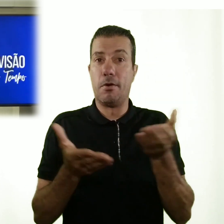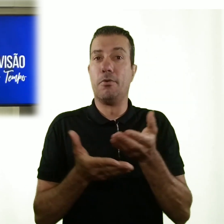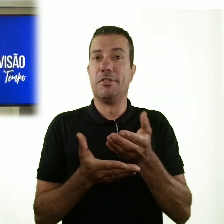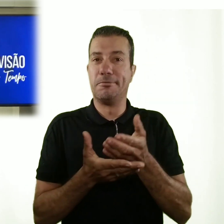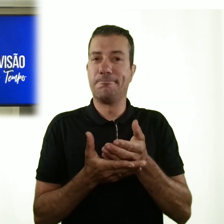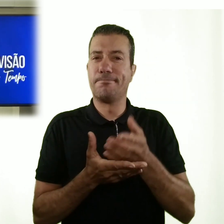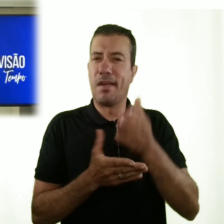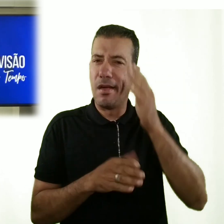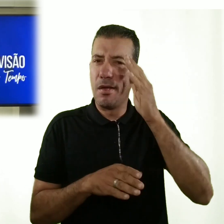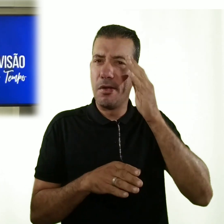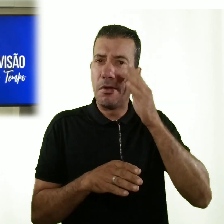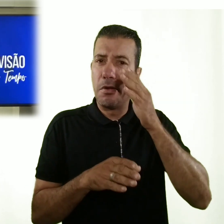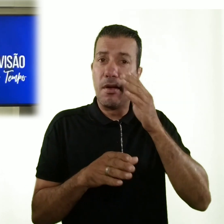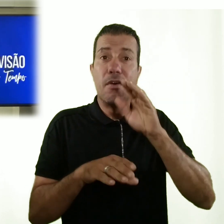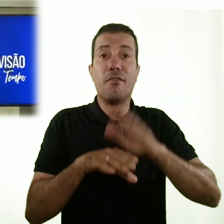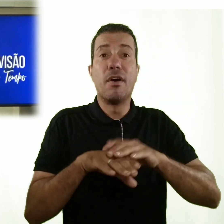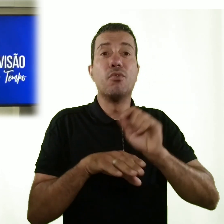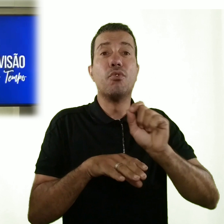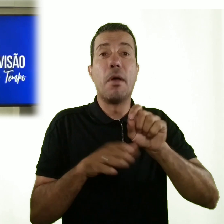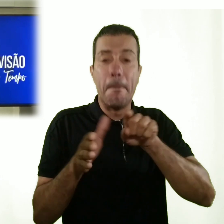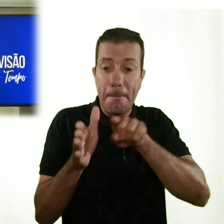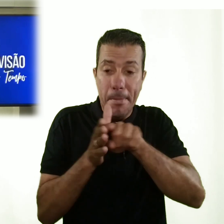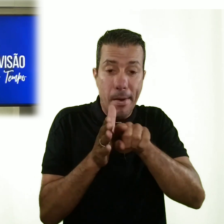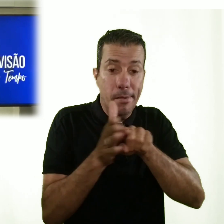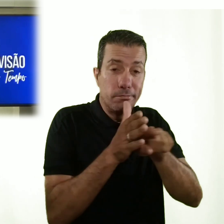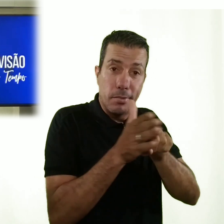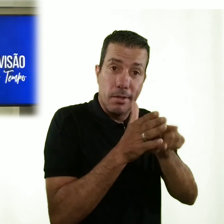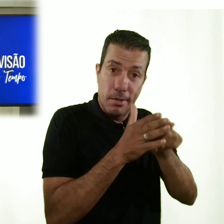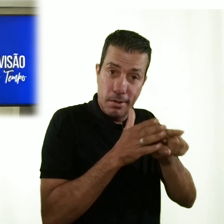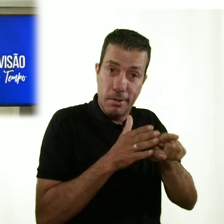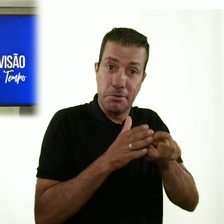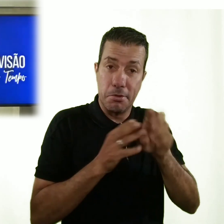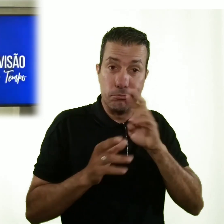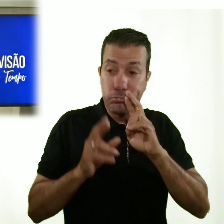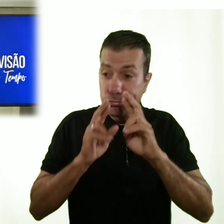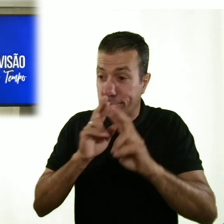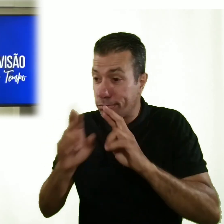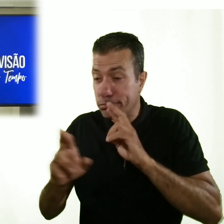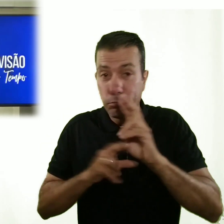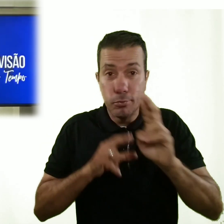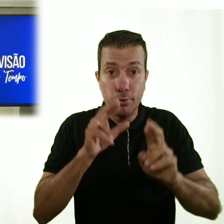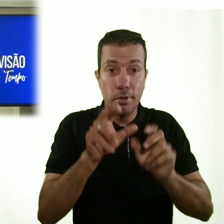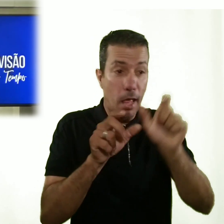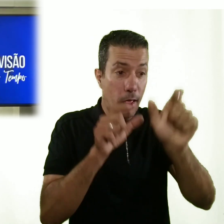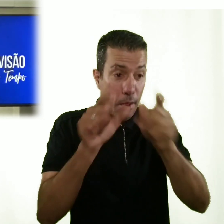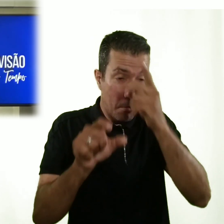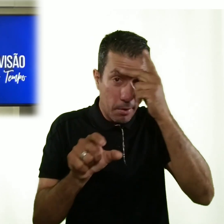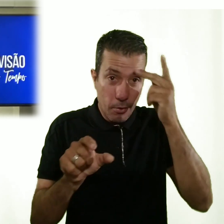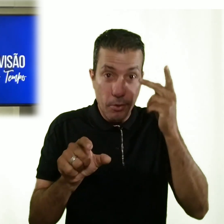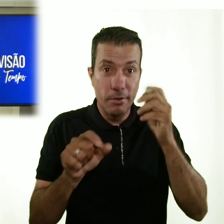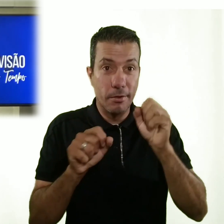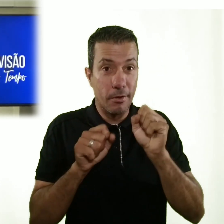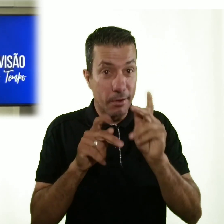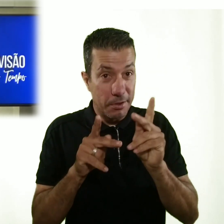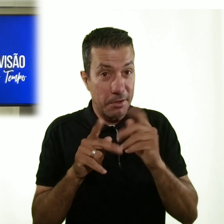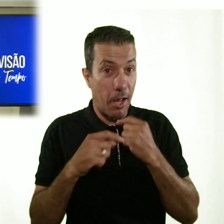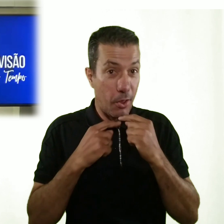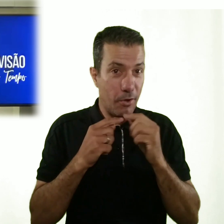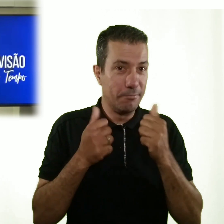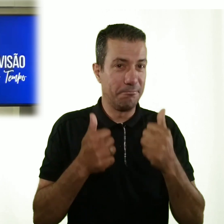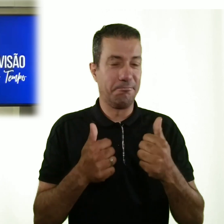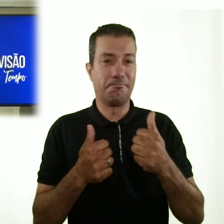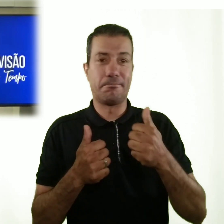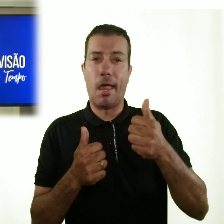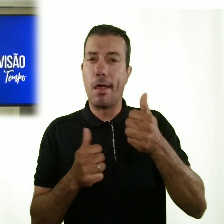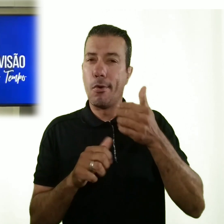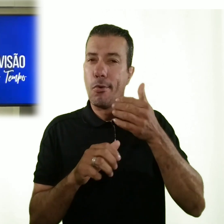faça perguntas e, dentro do possível, nós vamos tentar responder, atender aí a sua dúvida, tá? Sua presença online é